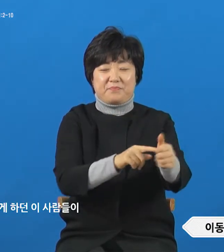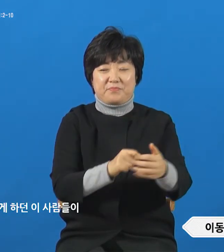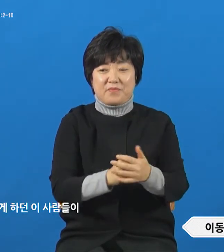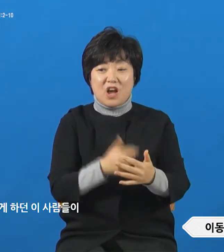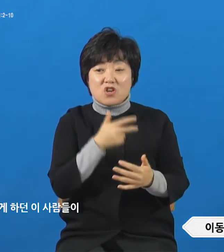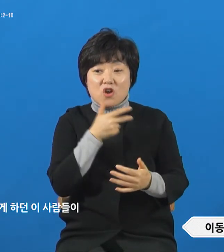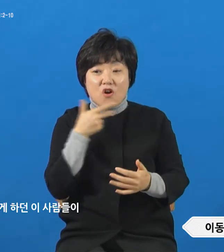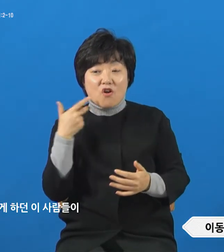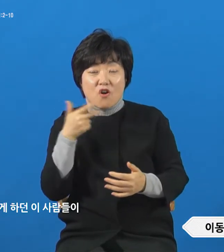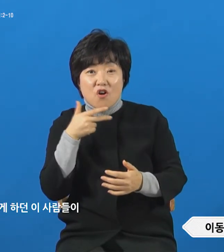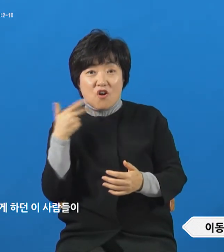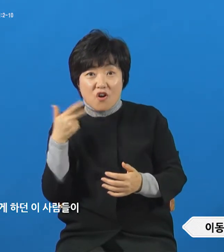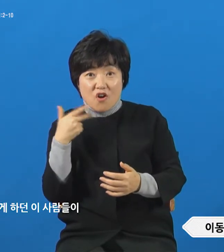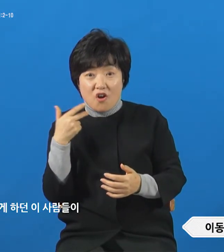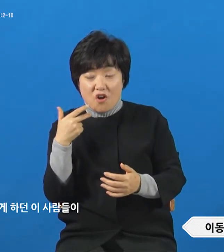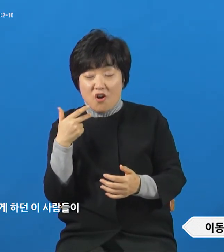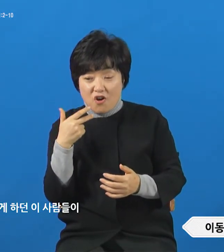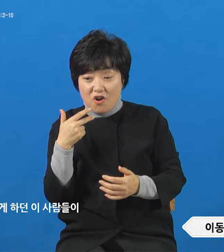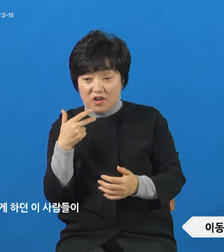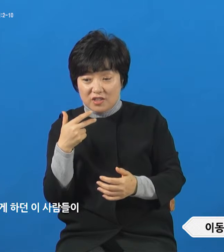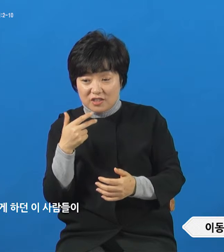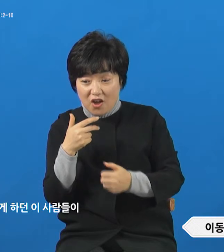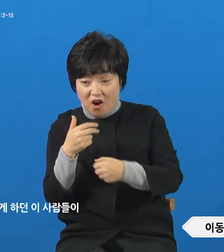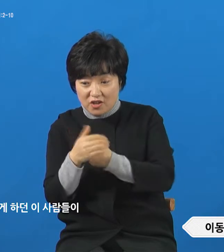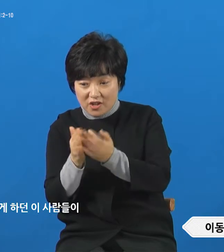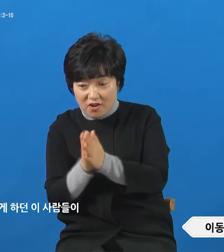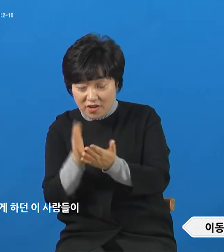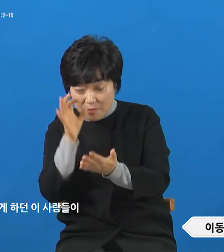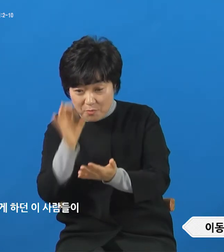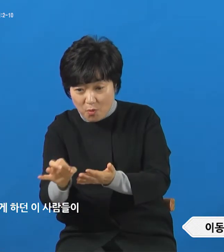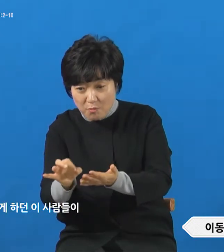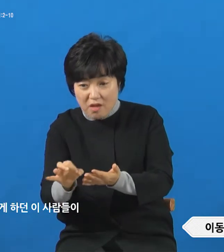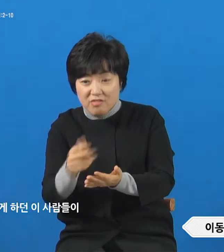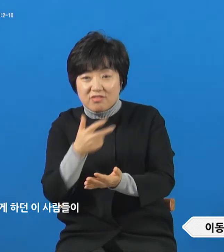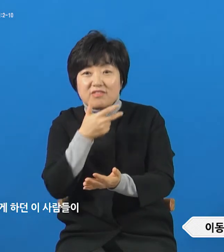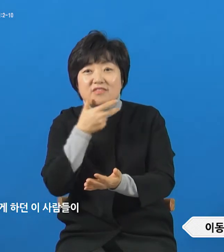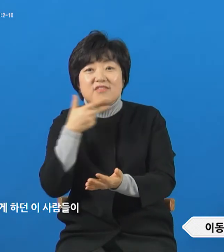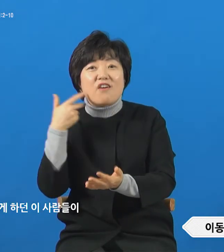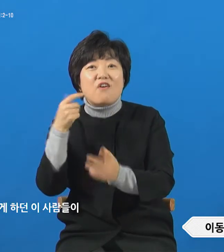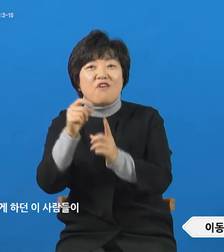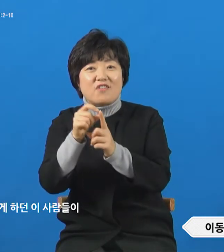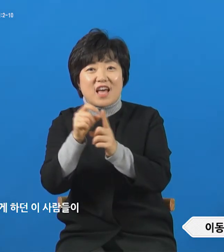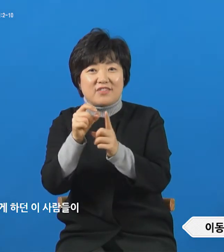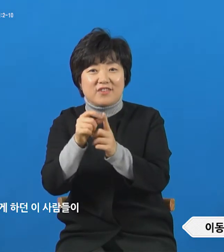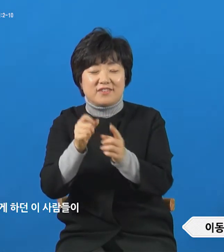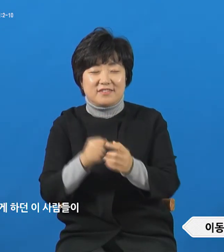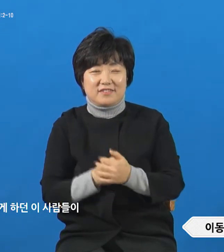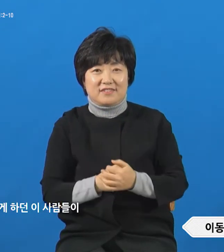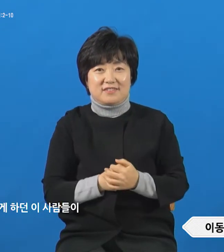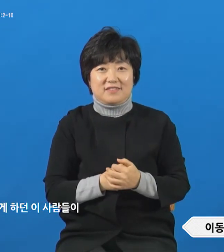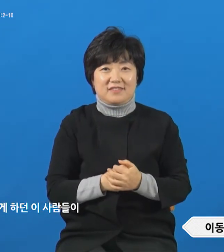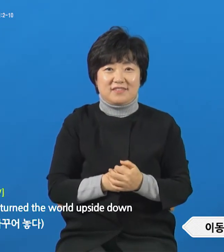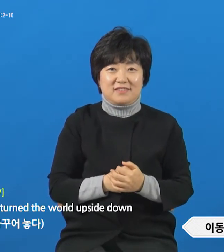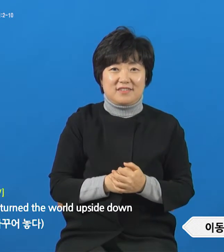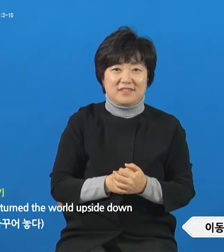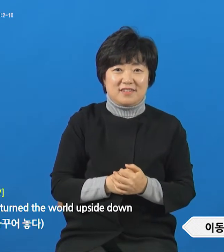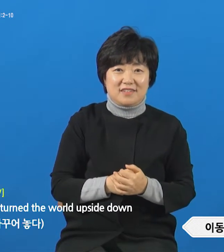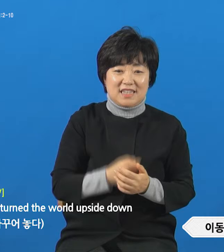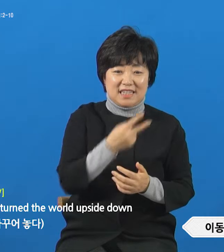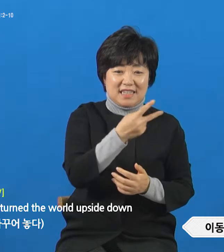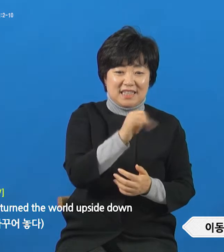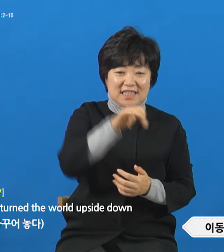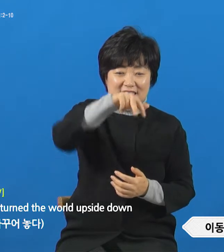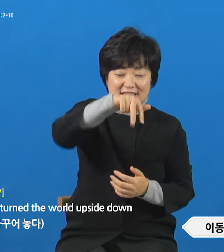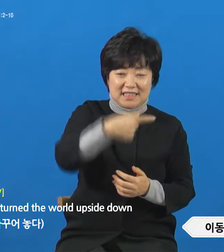영어 성경 킹 제임스 버전에 보면 이 대목이 아주 인상 깊은 이런 영어로 표기되어 있습니다. 이렇게 됐어요.